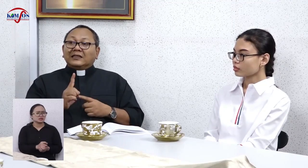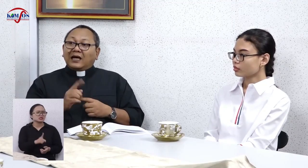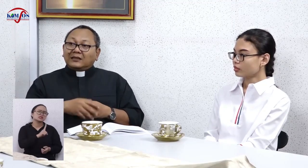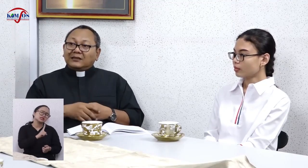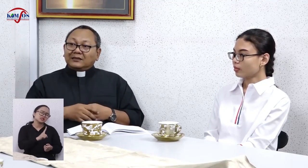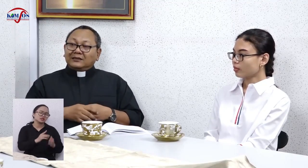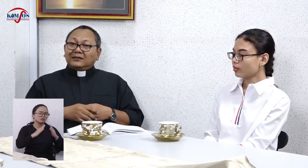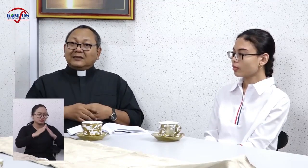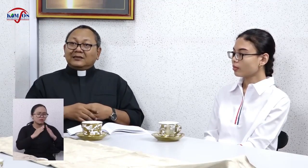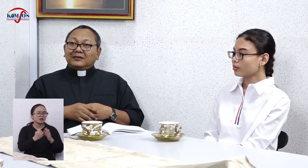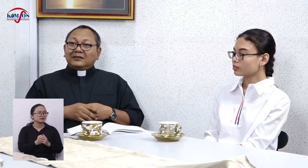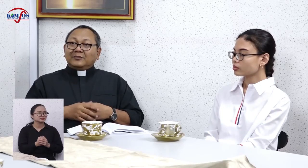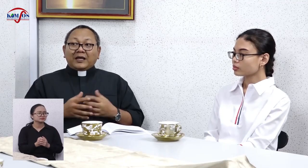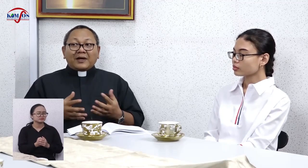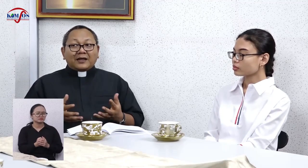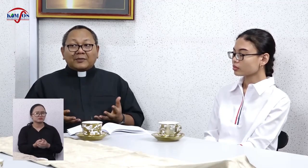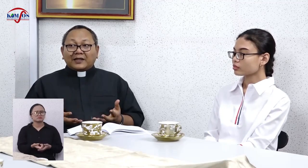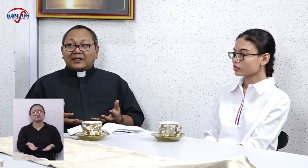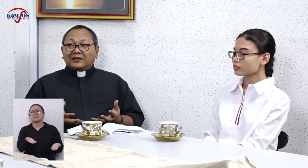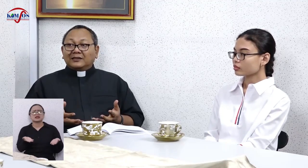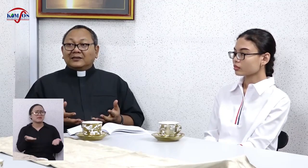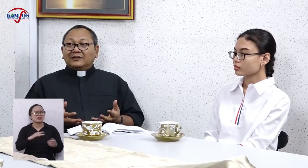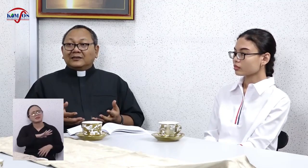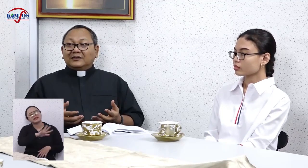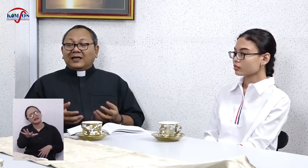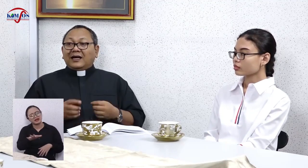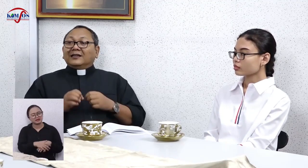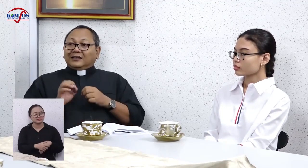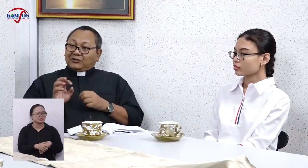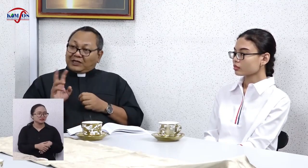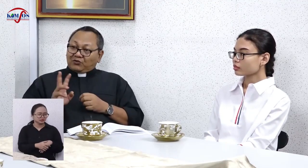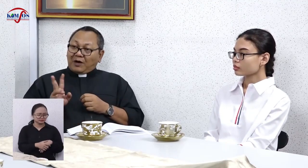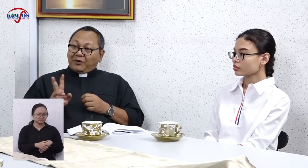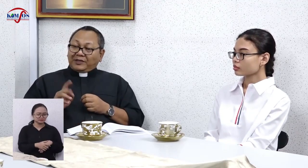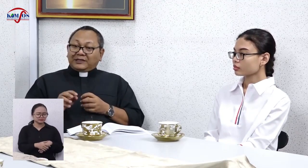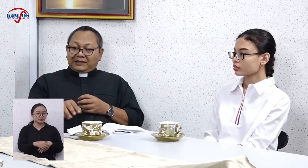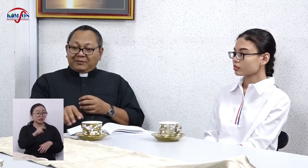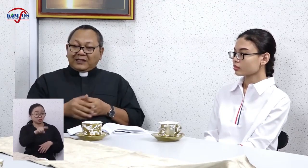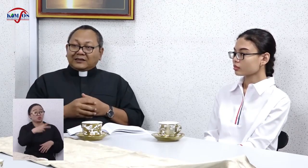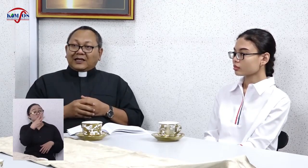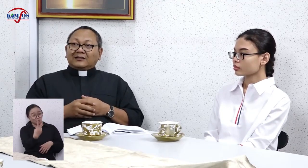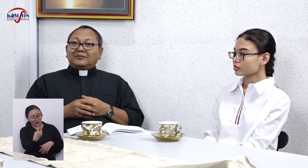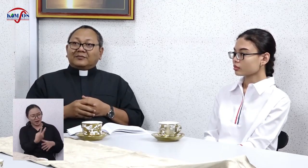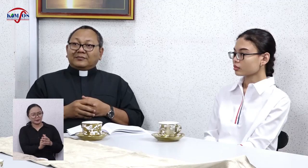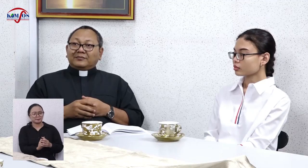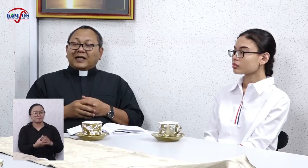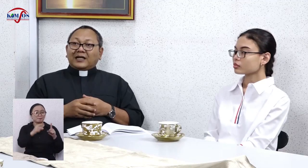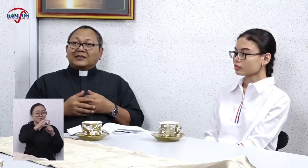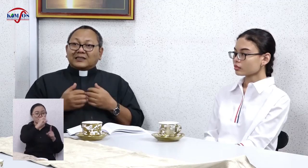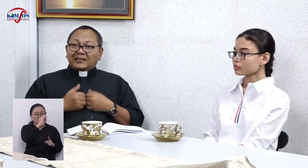sendirian bagaimana mereka Nah itulah dua poin yang dimandatkan